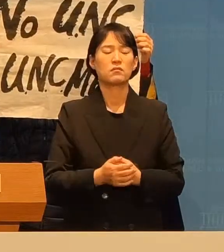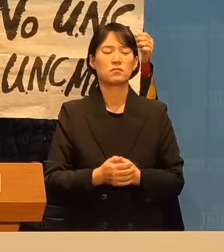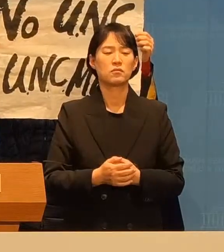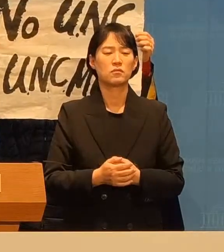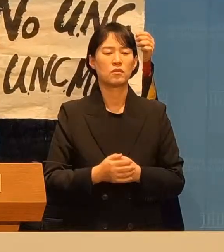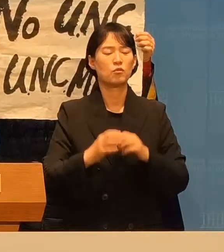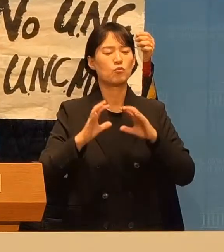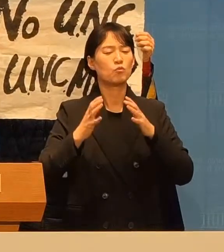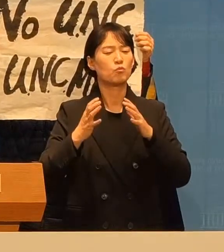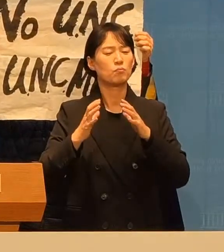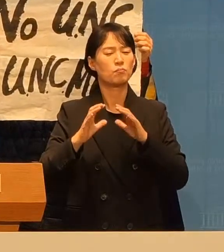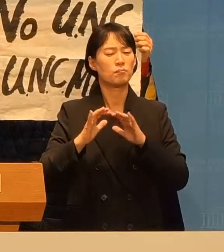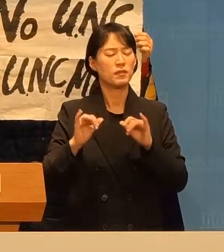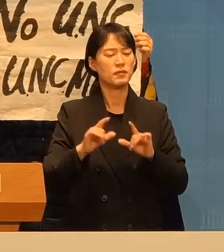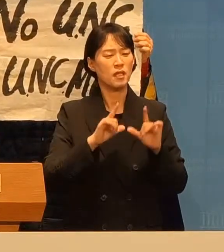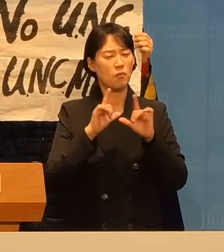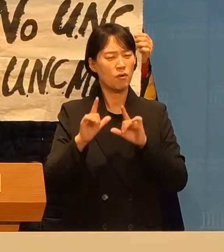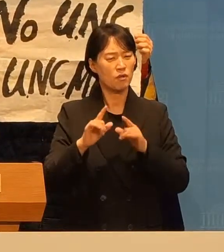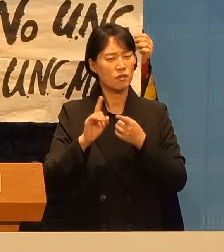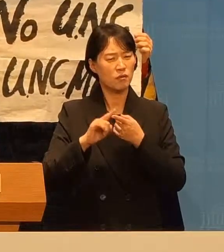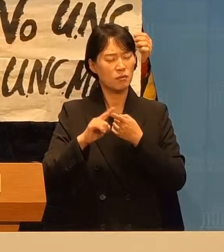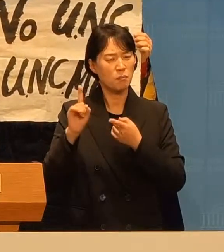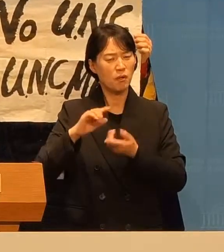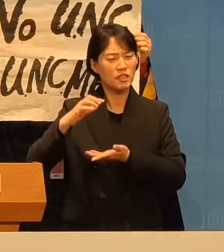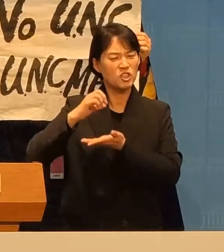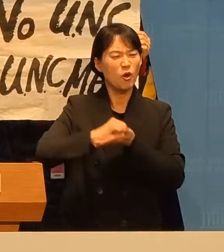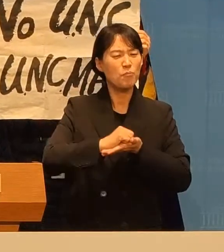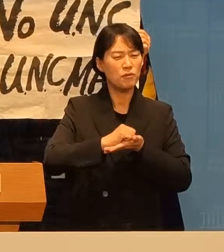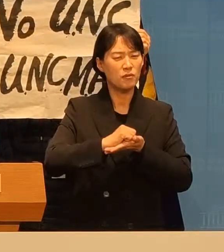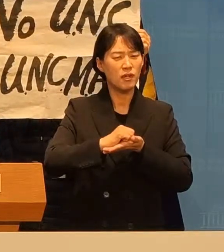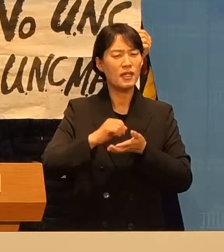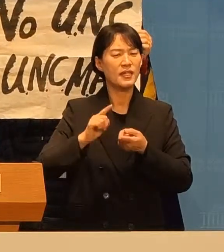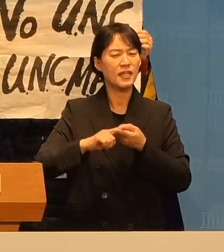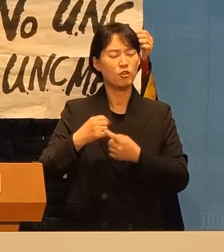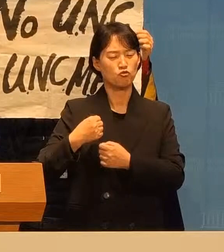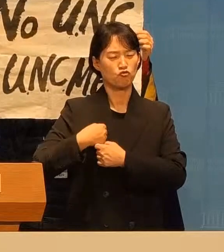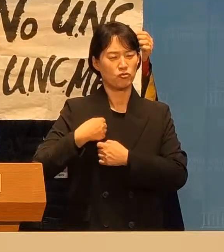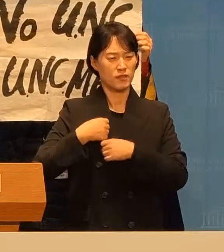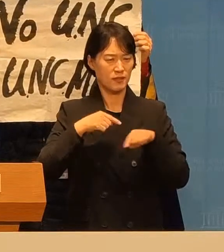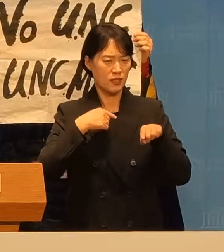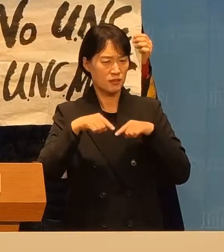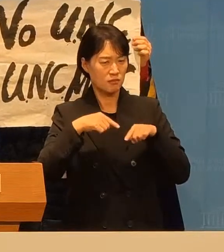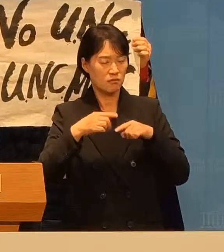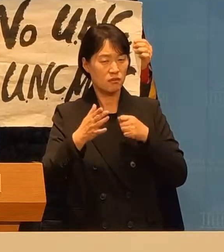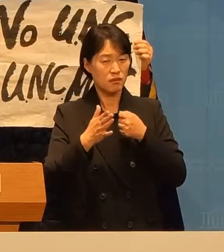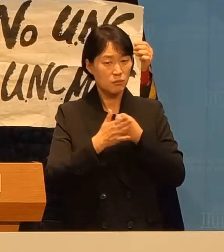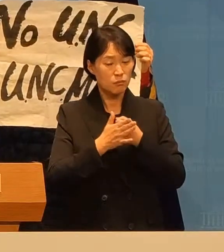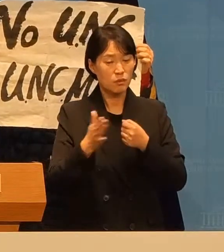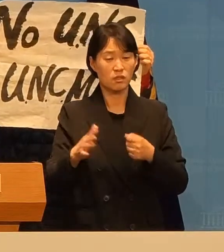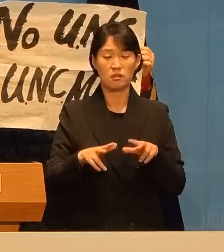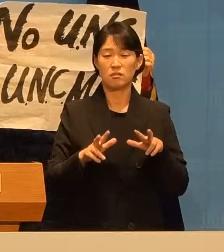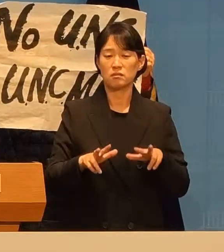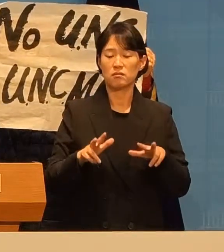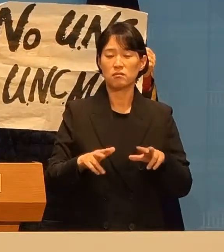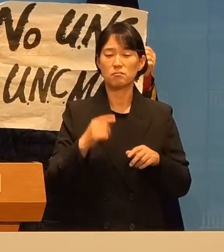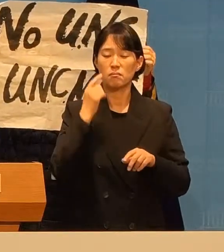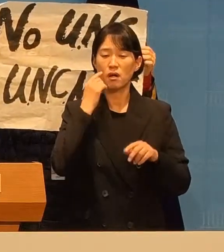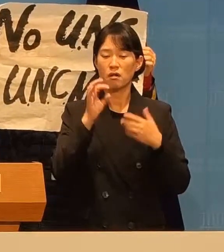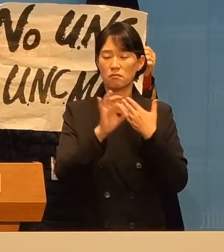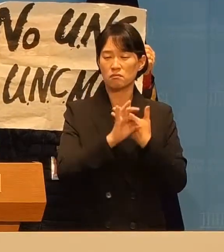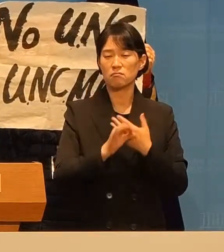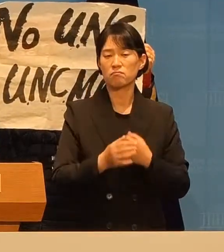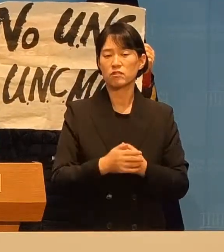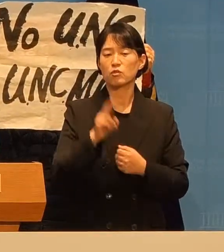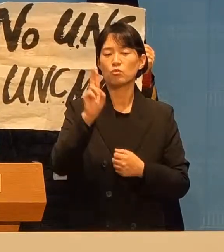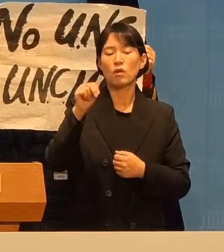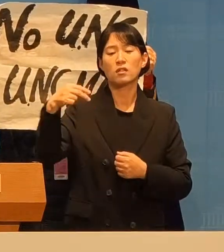민사행정이라는 것은 명확하게 점령 정책을 수행하는 군사작전입니다. 따라서 지금 만약